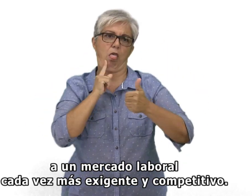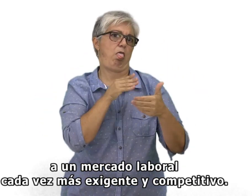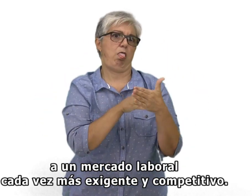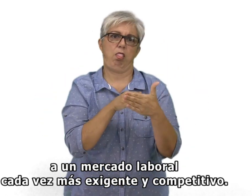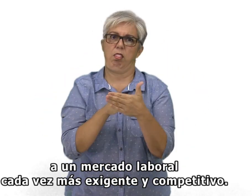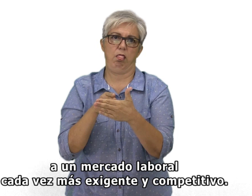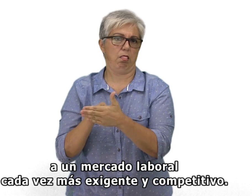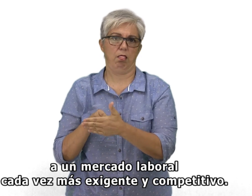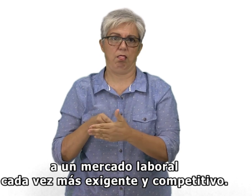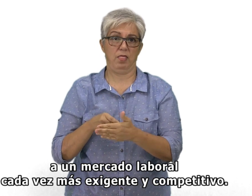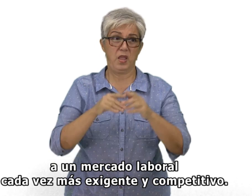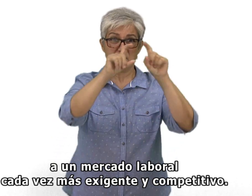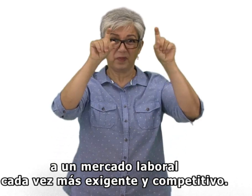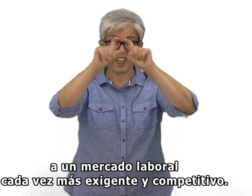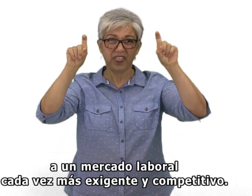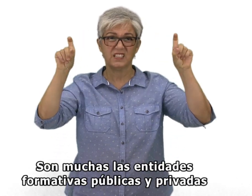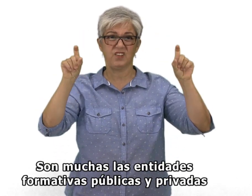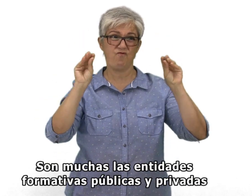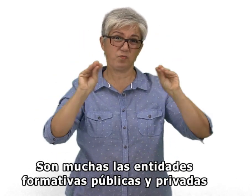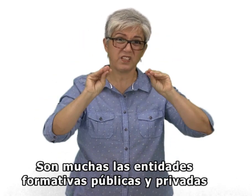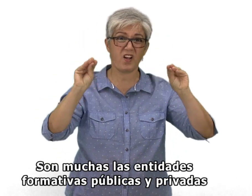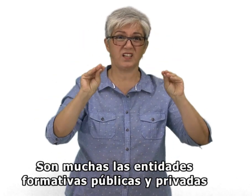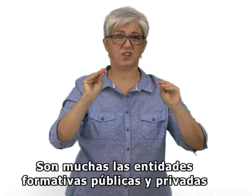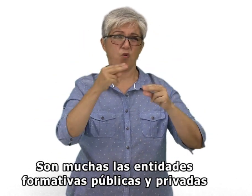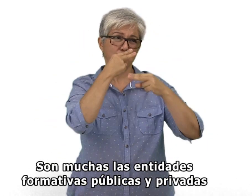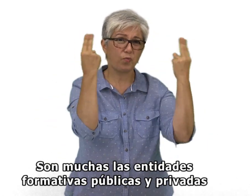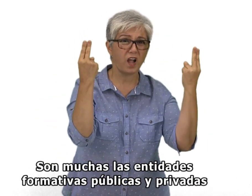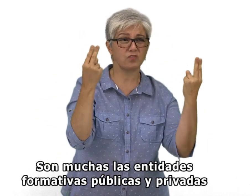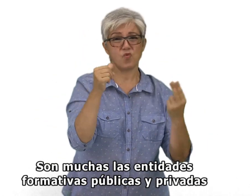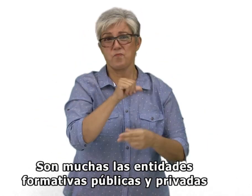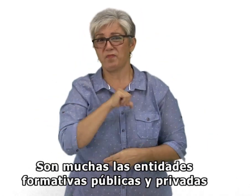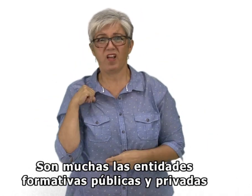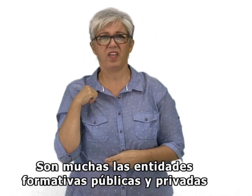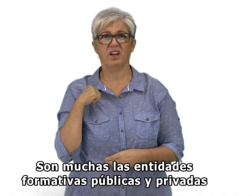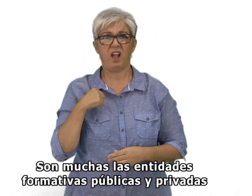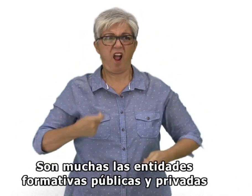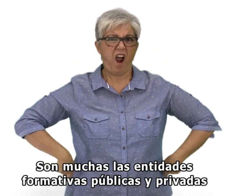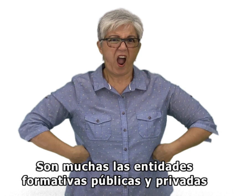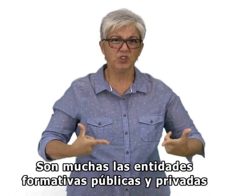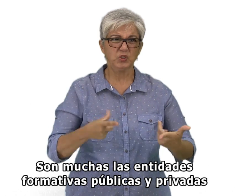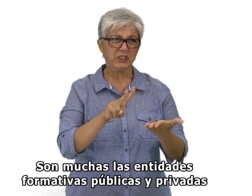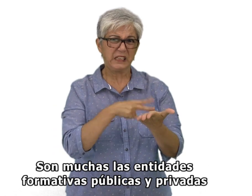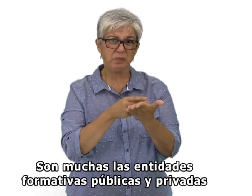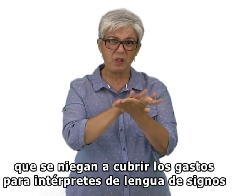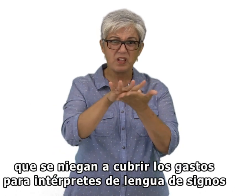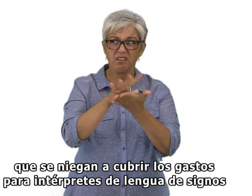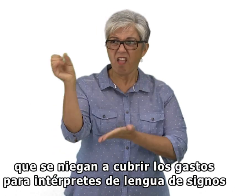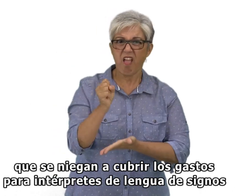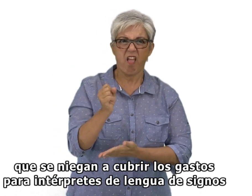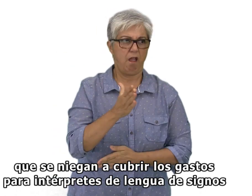exigente y competitivo. Son muchas las entidades formativas públicas y privadas, que se niegan a